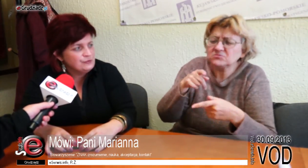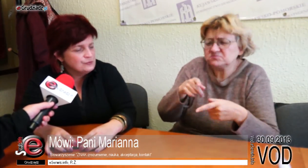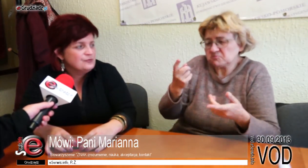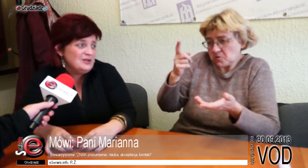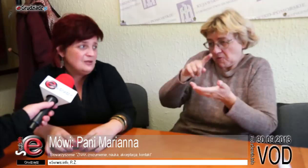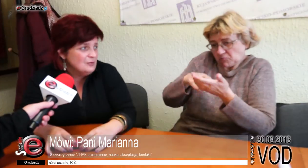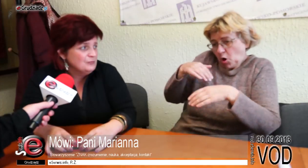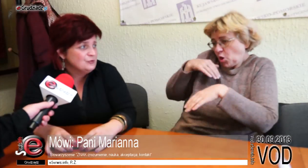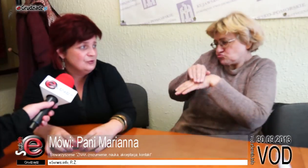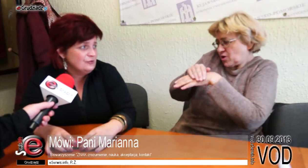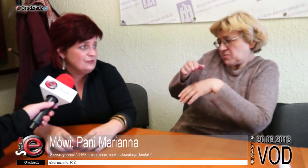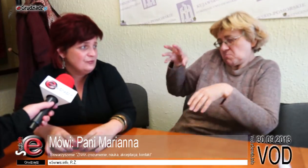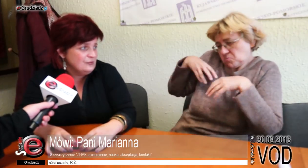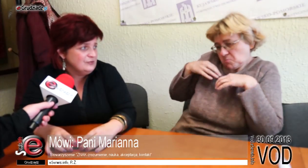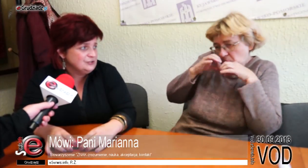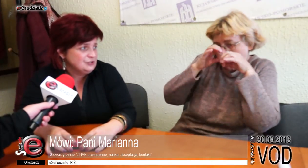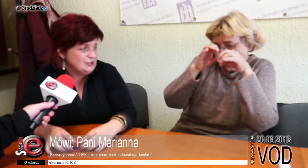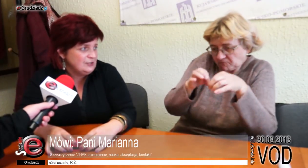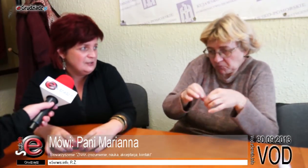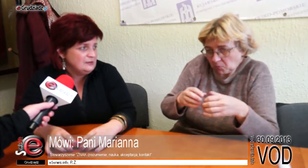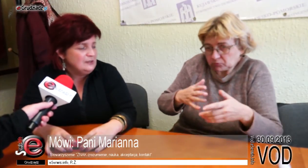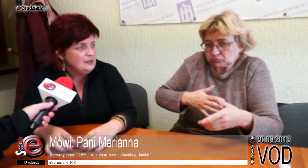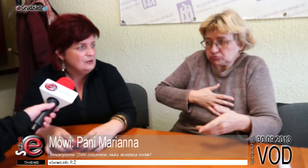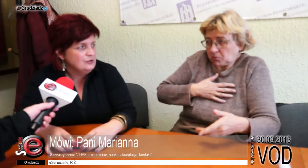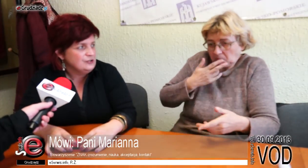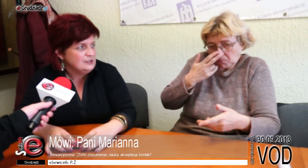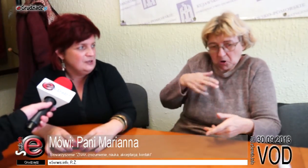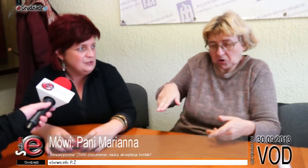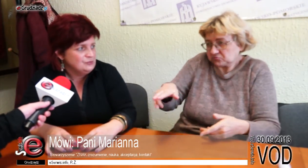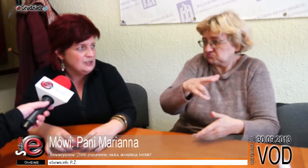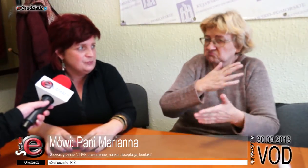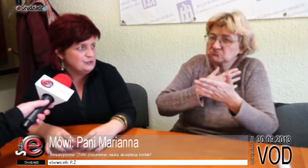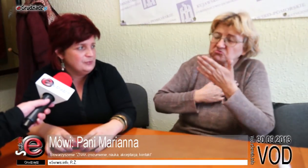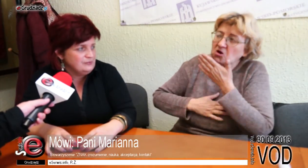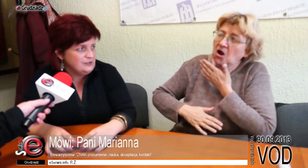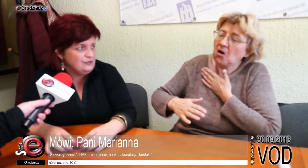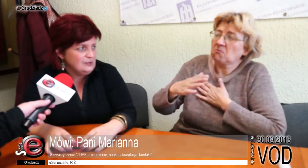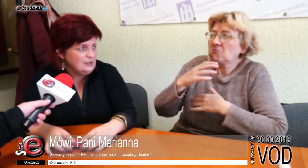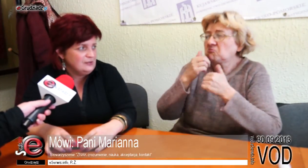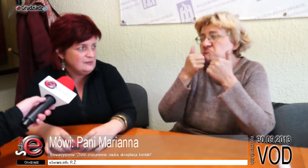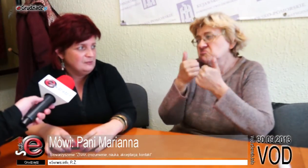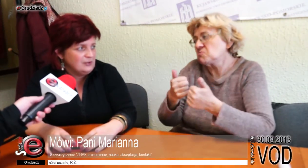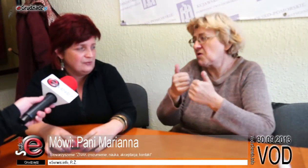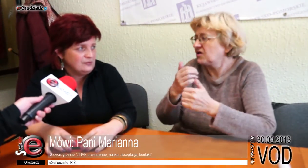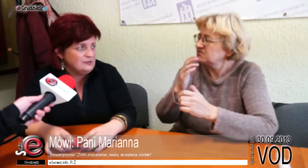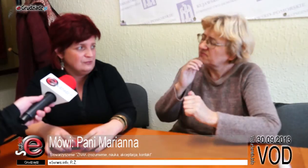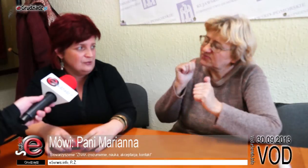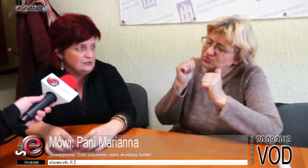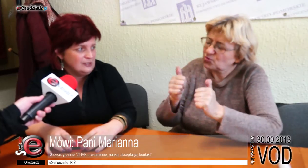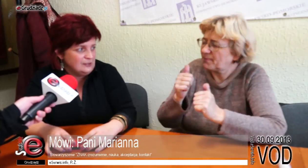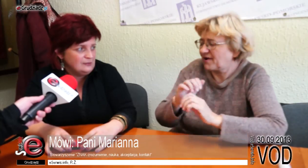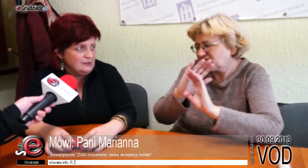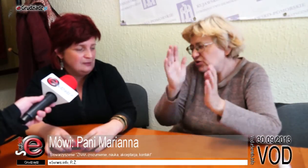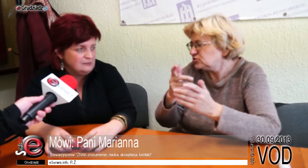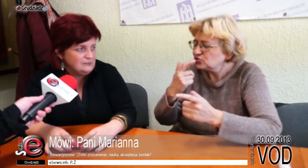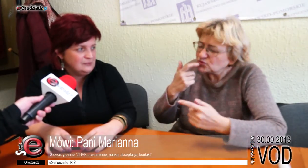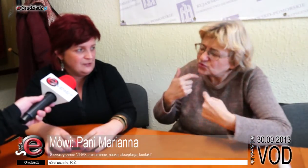I po prostu zmieniłam to stowarzyszenie. Koleżanka mnie tutaj przyprowadziła, jestem bardzo zadowolona. No jest